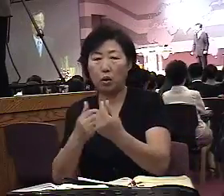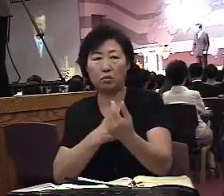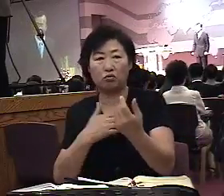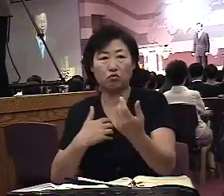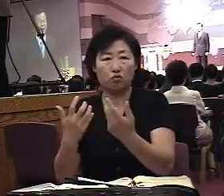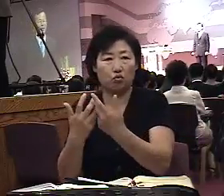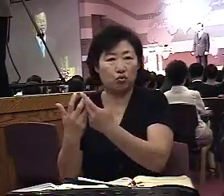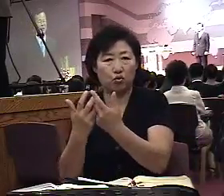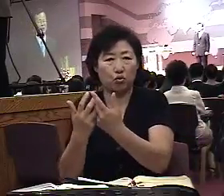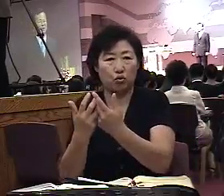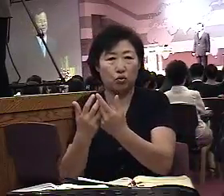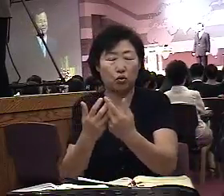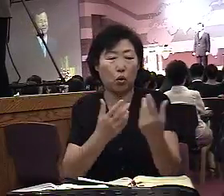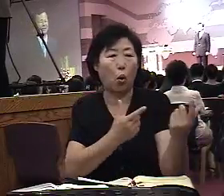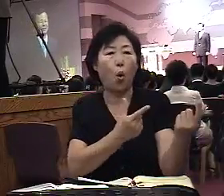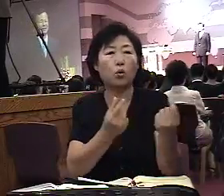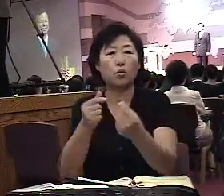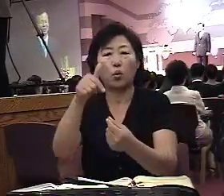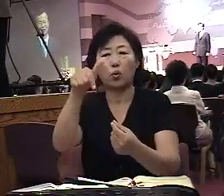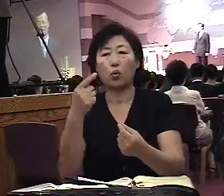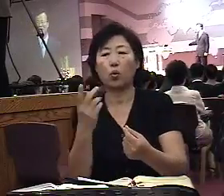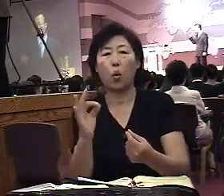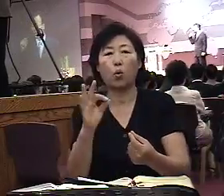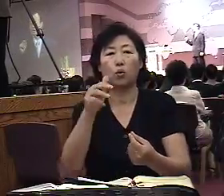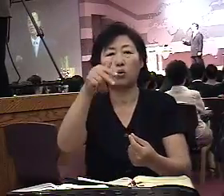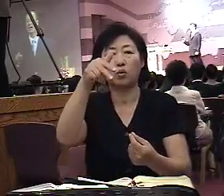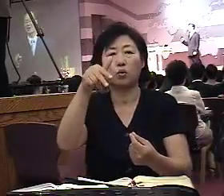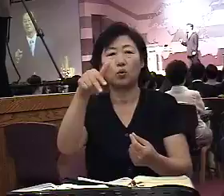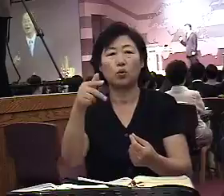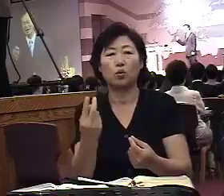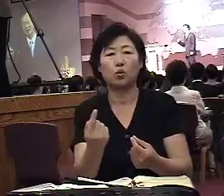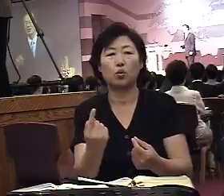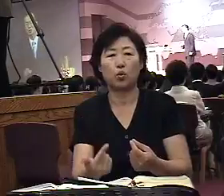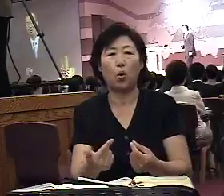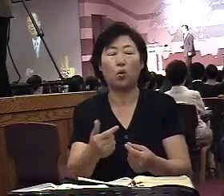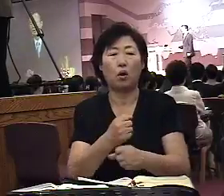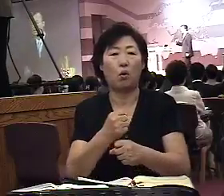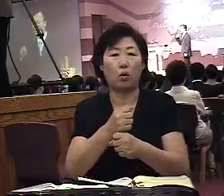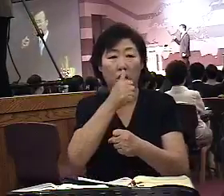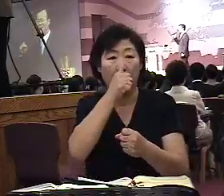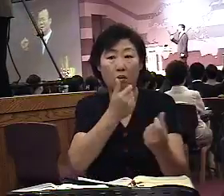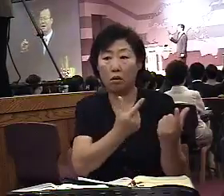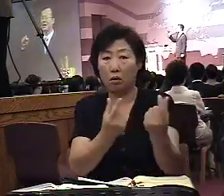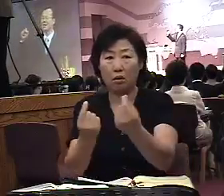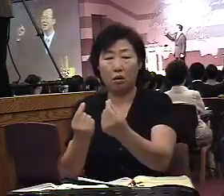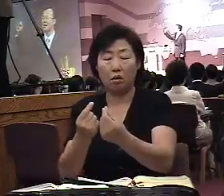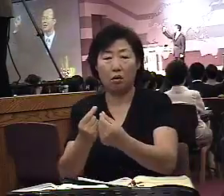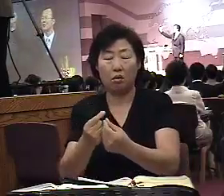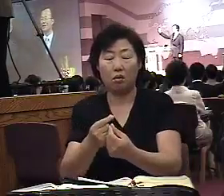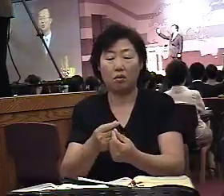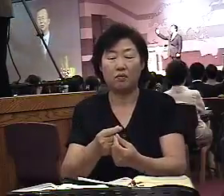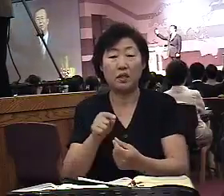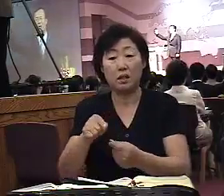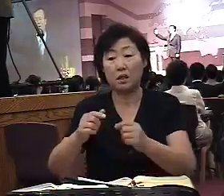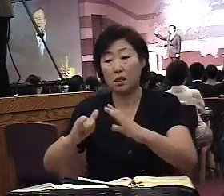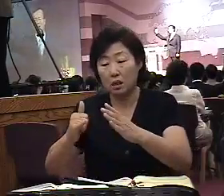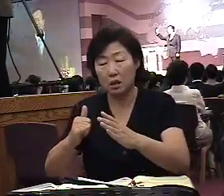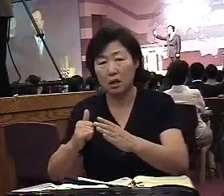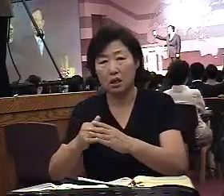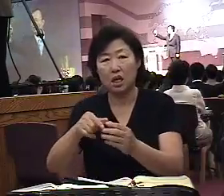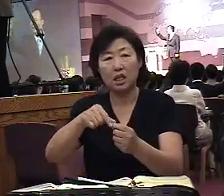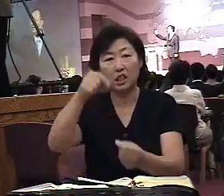있는 사상이 되었다는 것입니다. 그렇다면 이 세상에서 말하는 기준, 이 세상이 생각하는